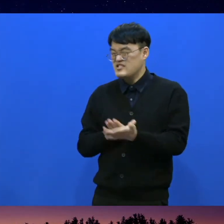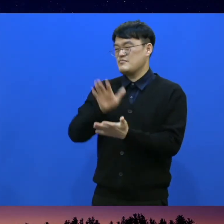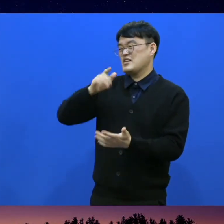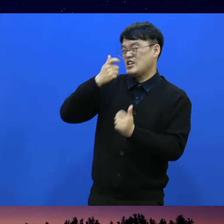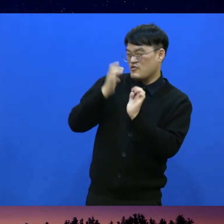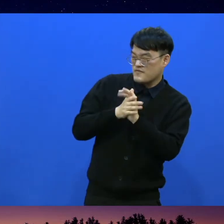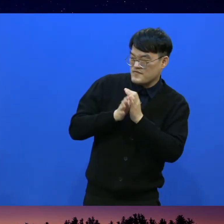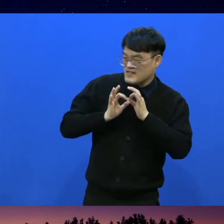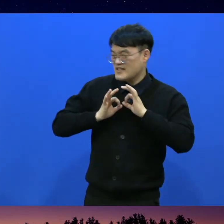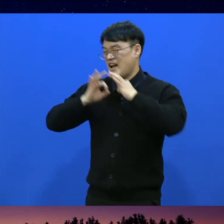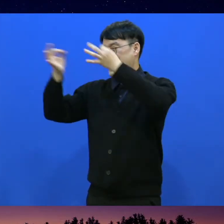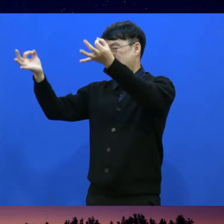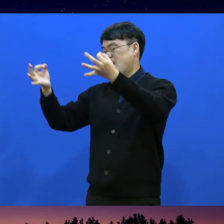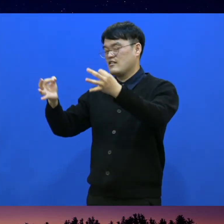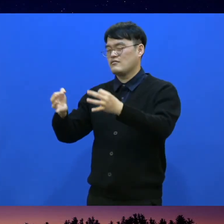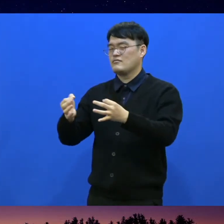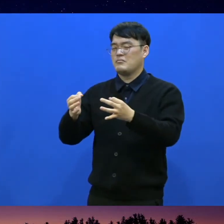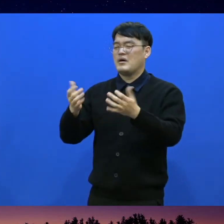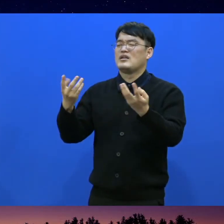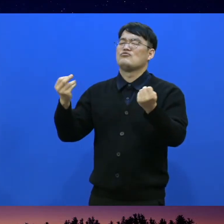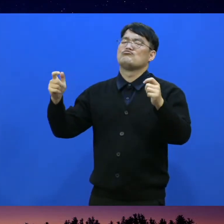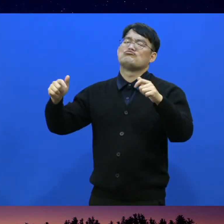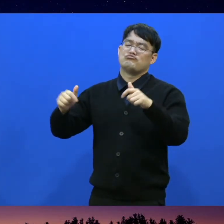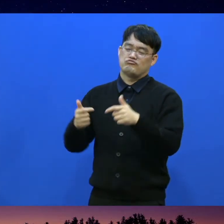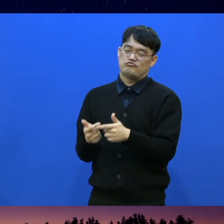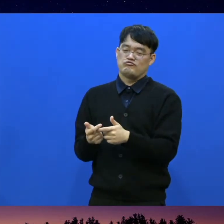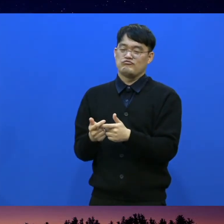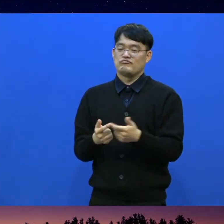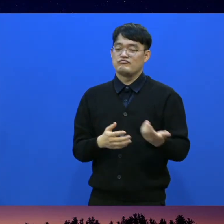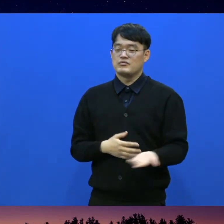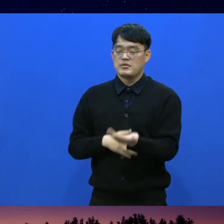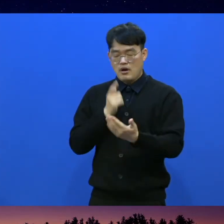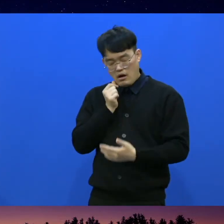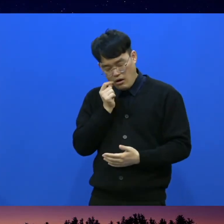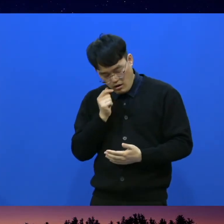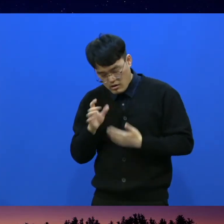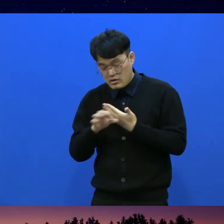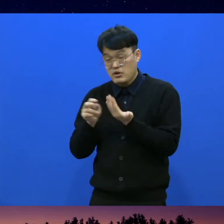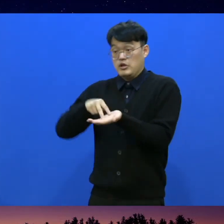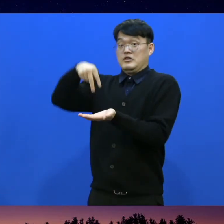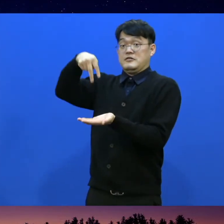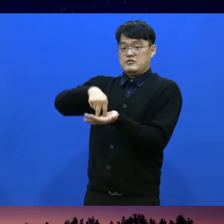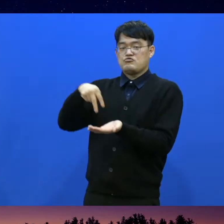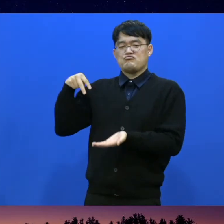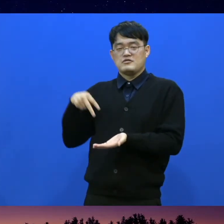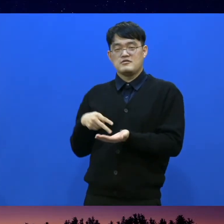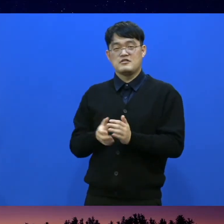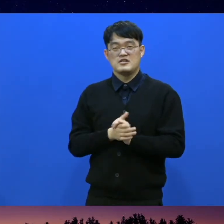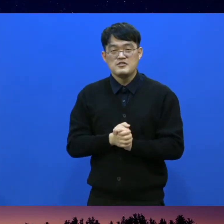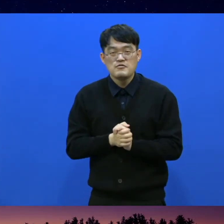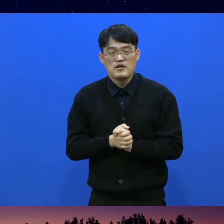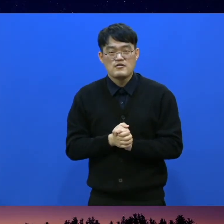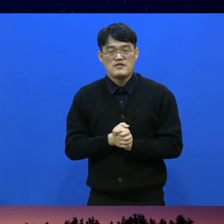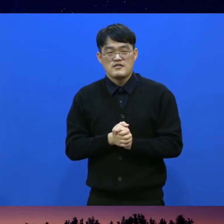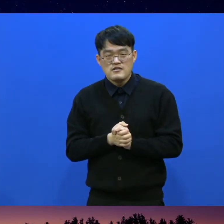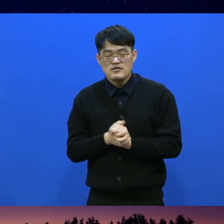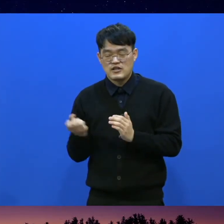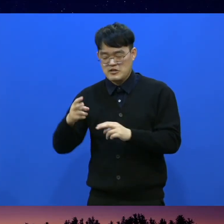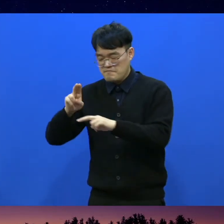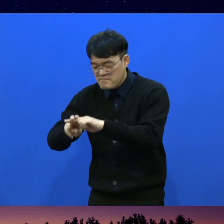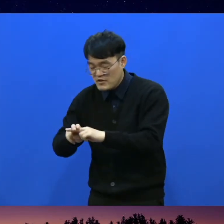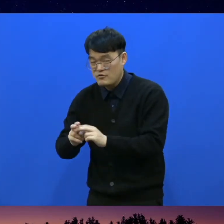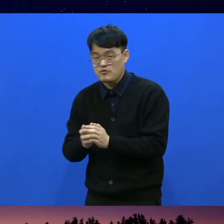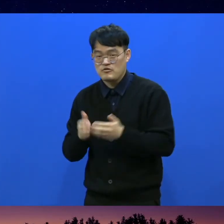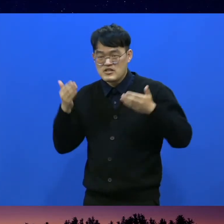올 것 같으면 일어서서 기도하시고 말씀을 듣고 나면 오랫동안 여러분이 좀 그렇잖아요. 일어나셔서 기도하시고 막 좀